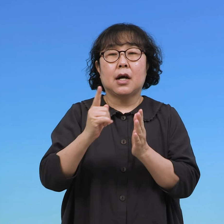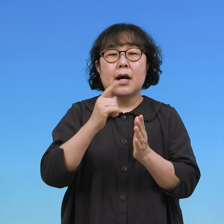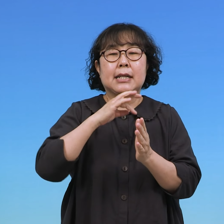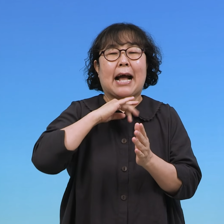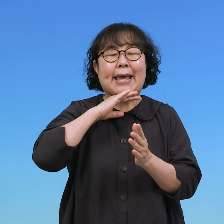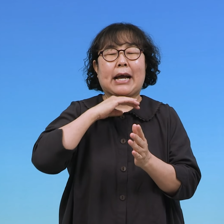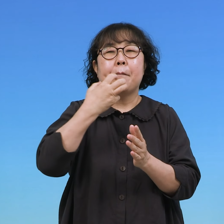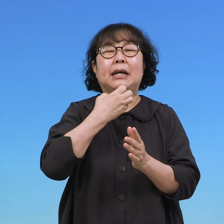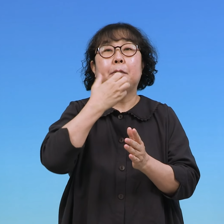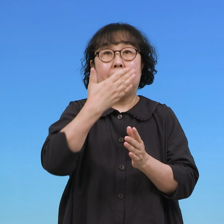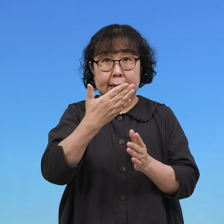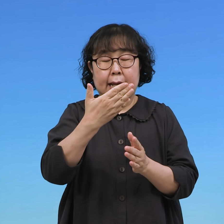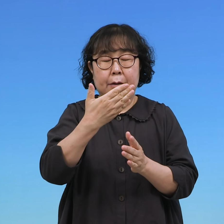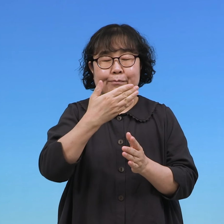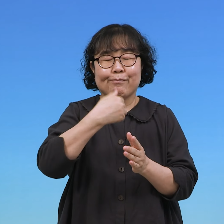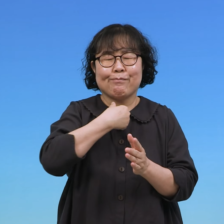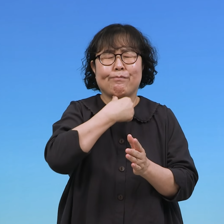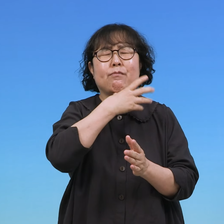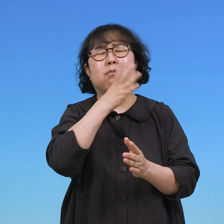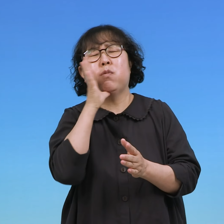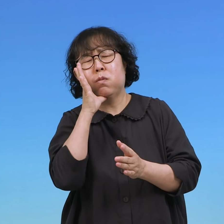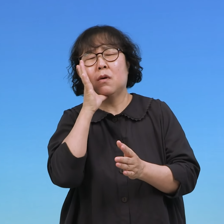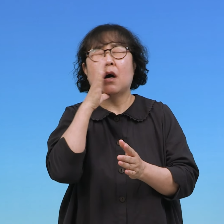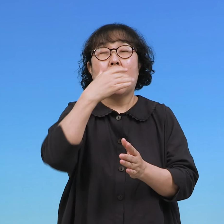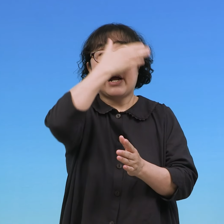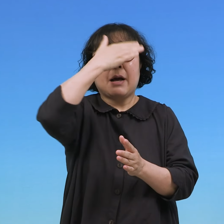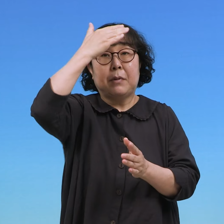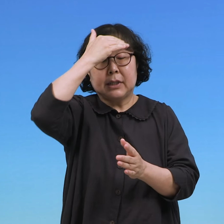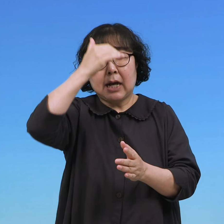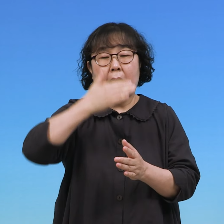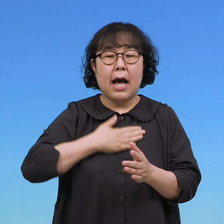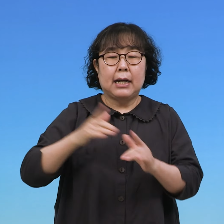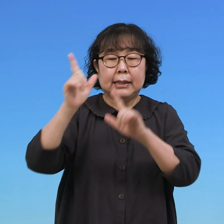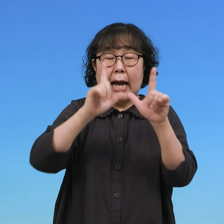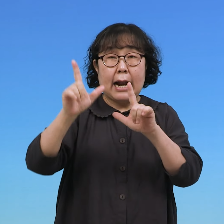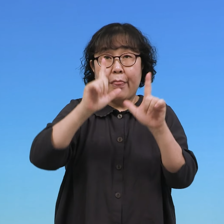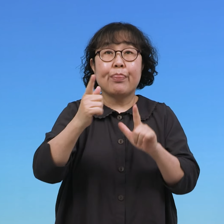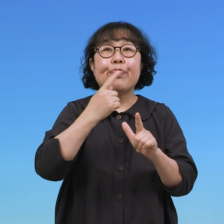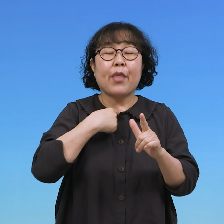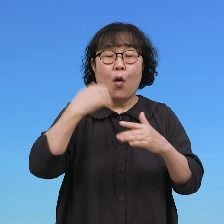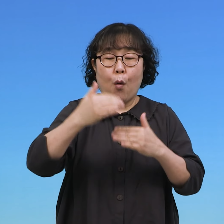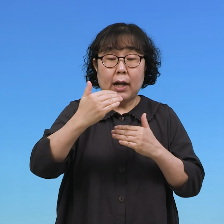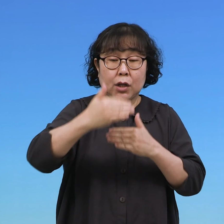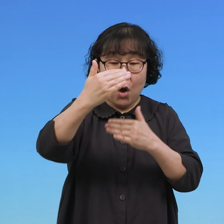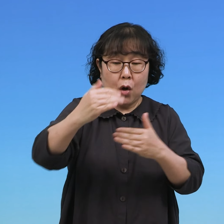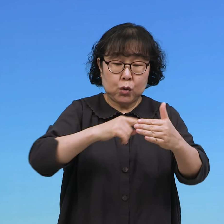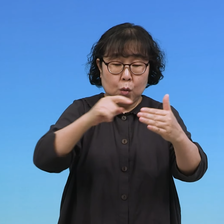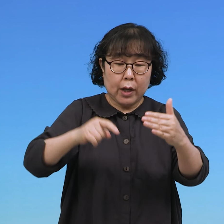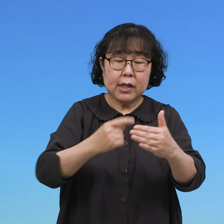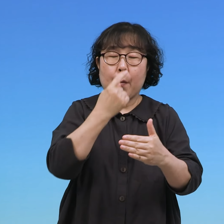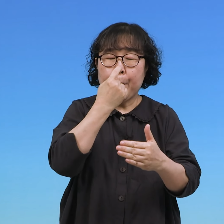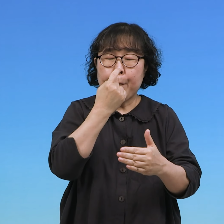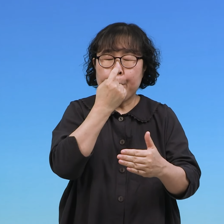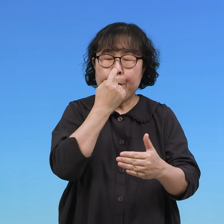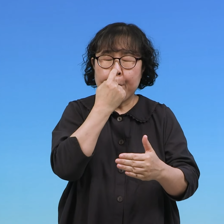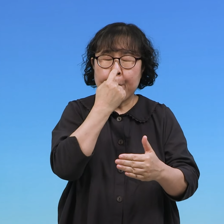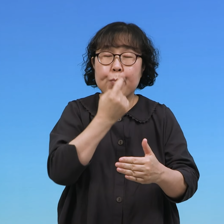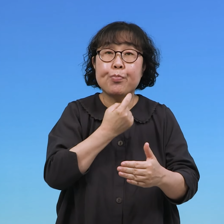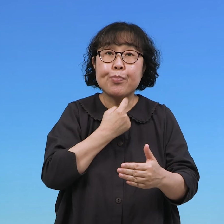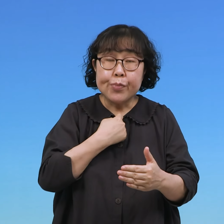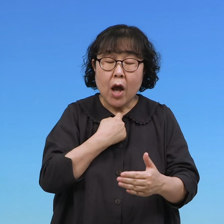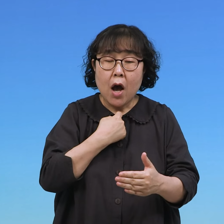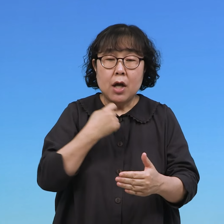살아가시면서 경험했던 많은 그 경험들, 그리고 그 과정에서 얻었던 삶의 지혜를 자기 손자